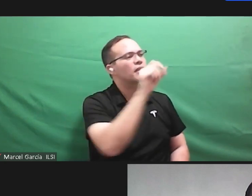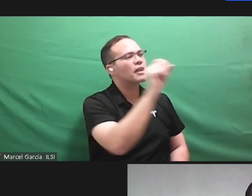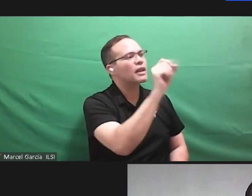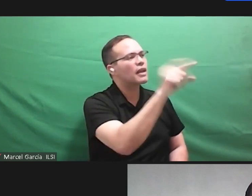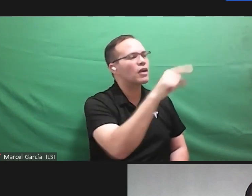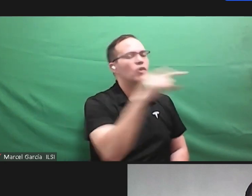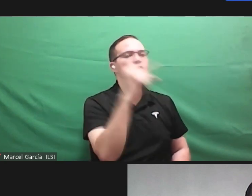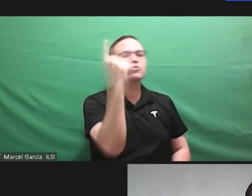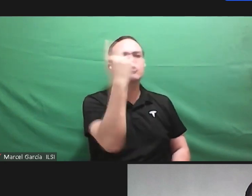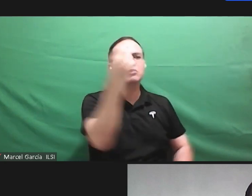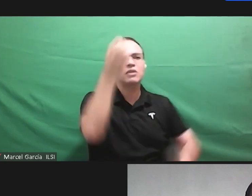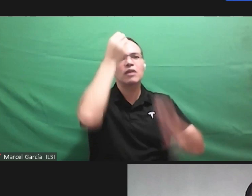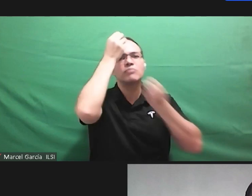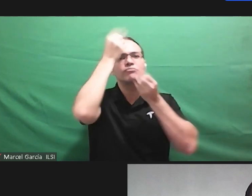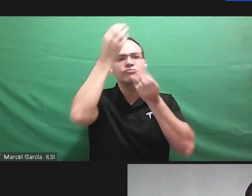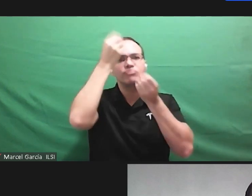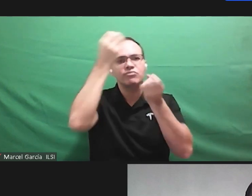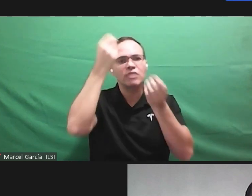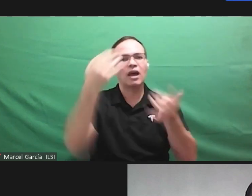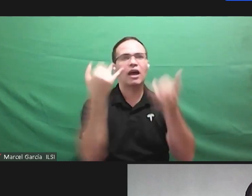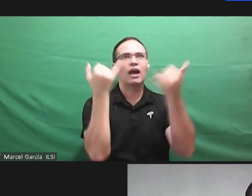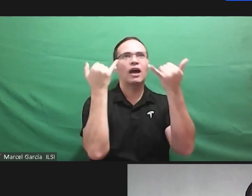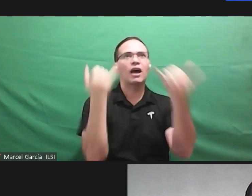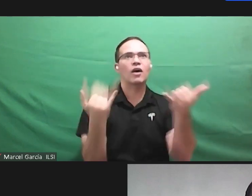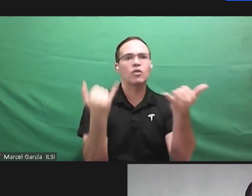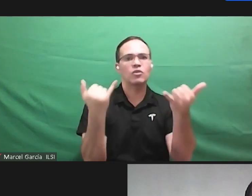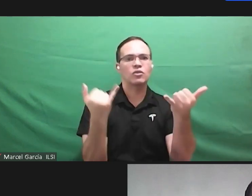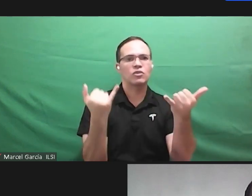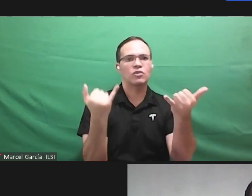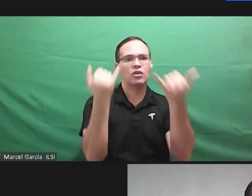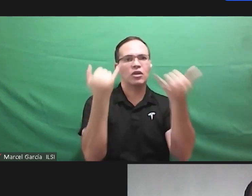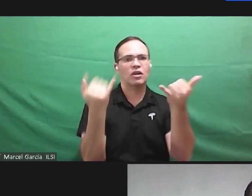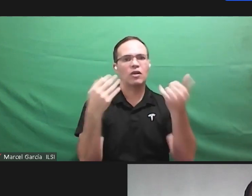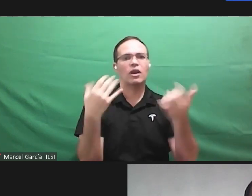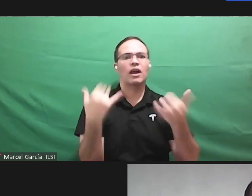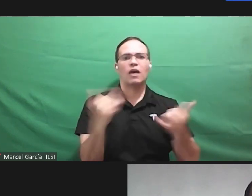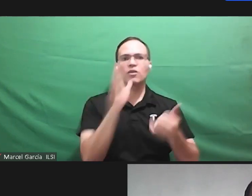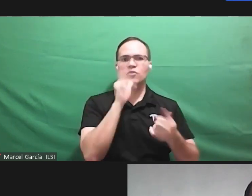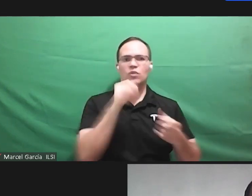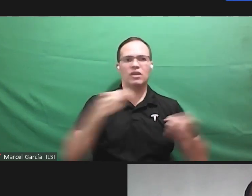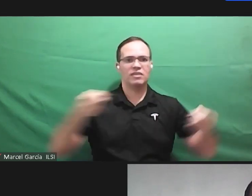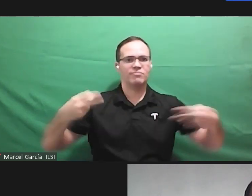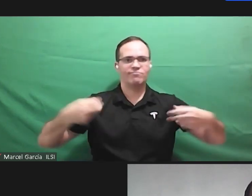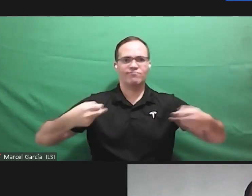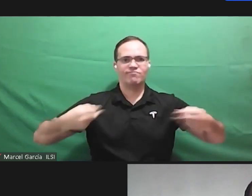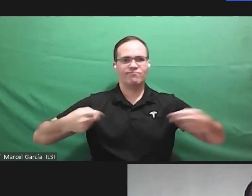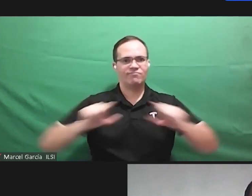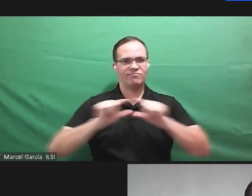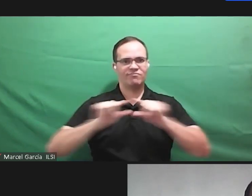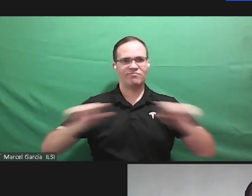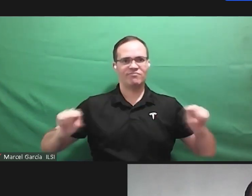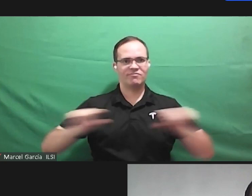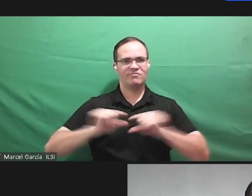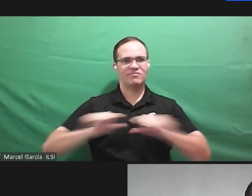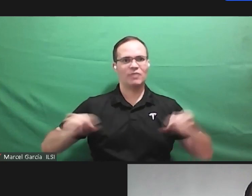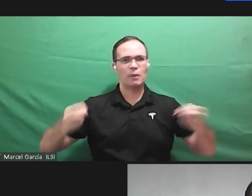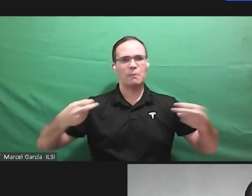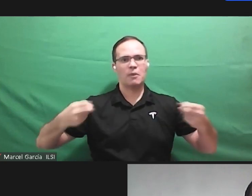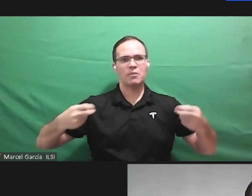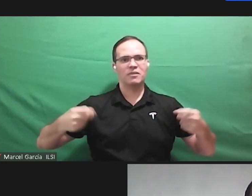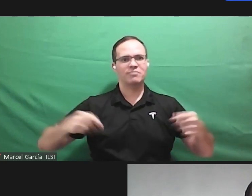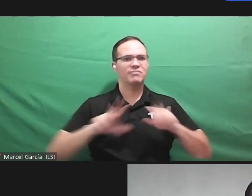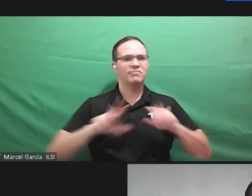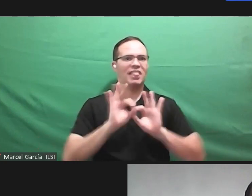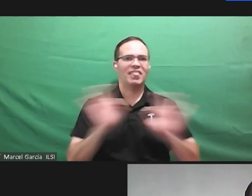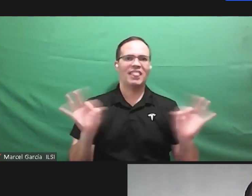querida Rosario, en este momento nos vamos a quedar sin subtitulado, porque nuestro compañero tiene que